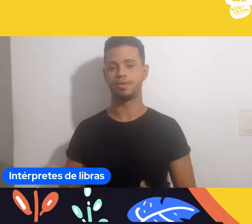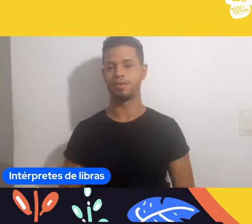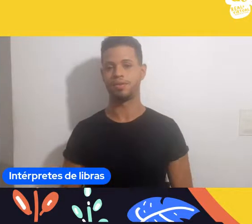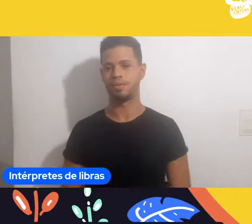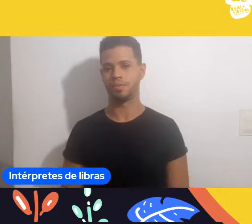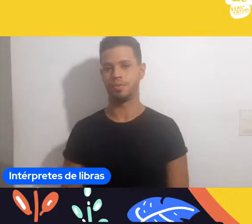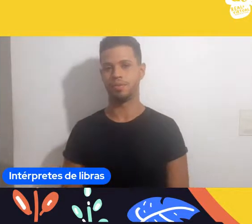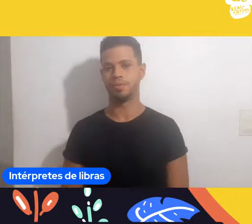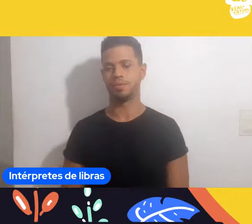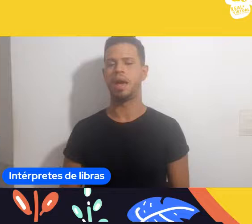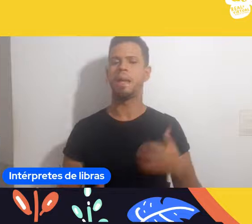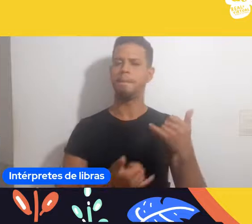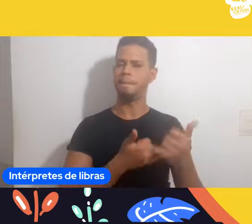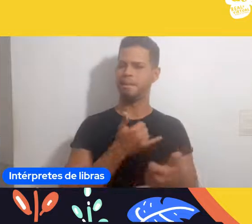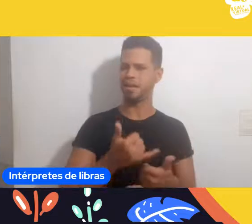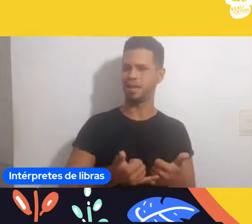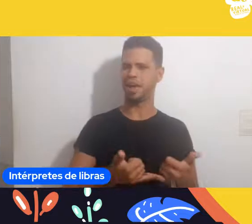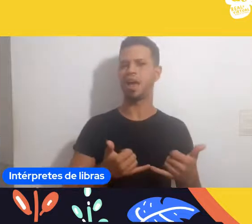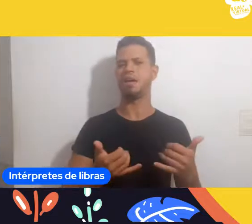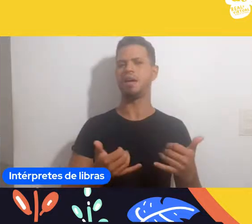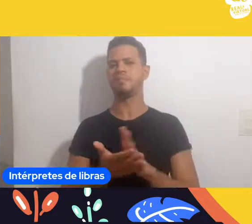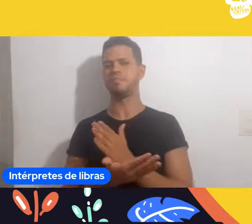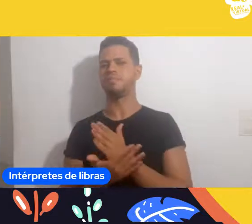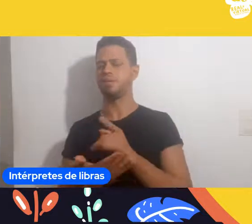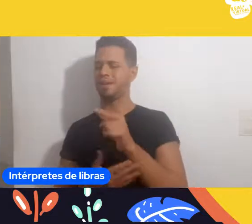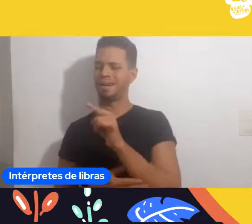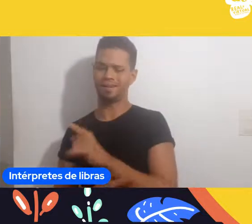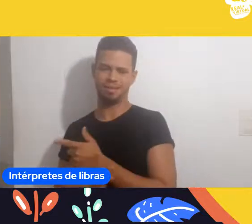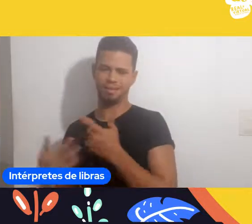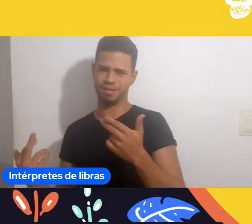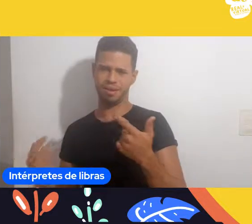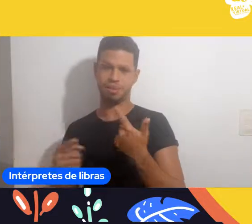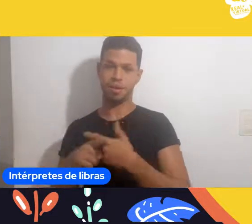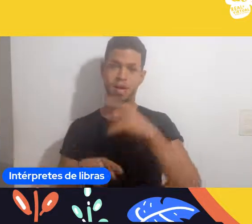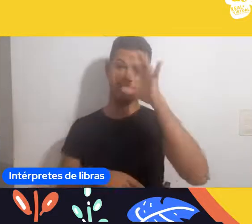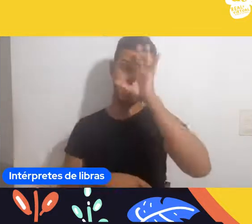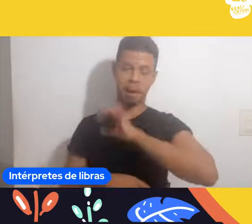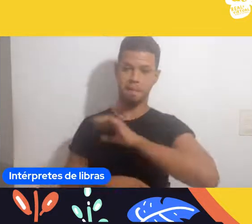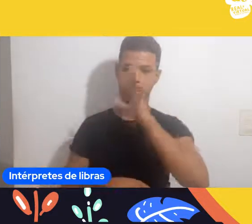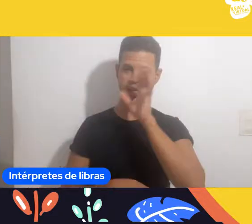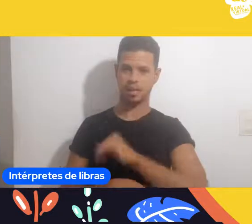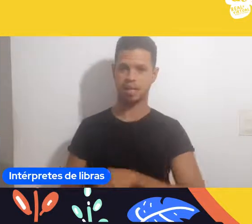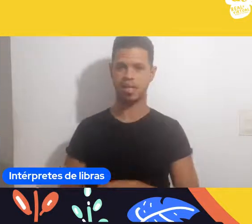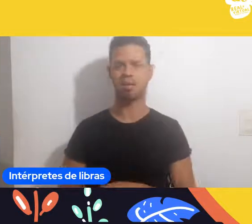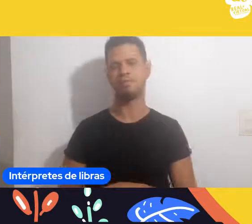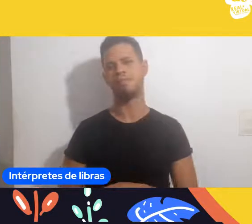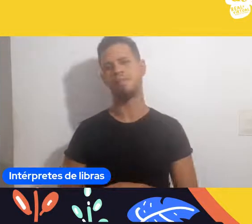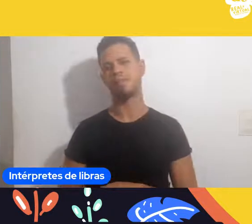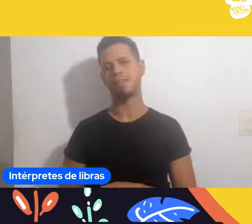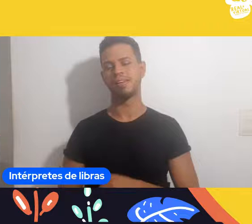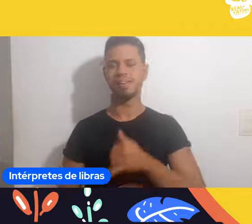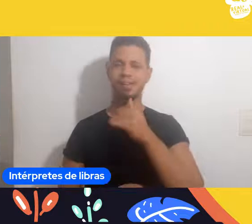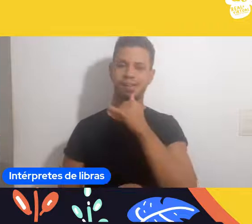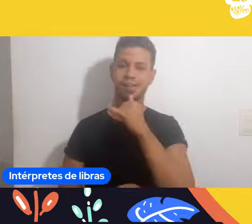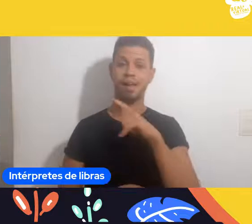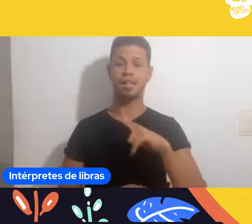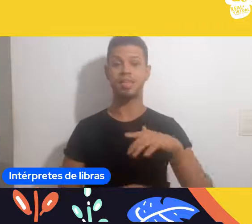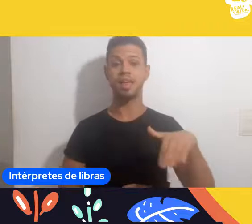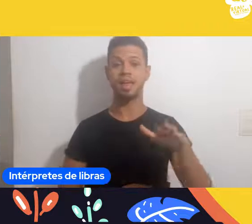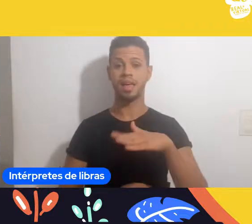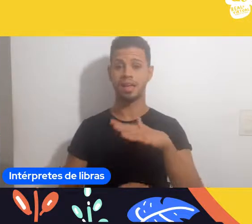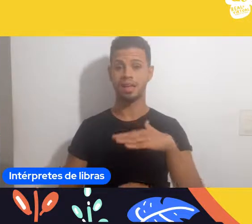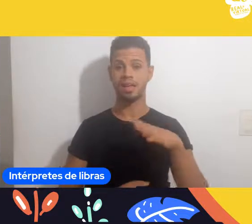Brincar para alguma coisa, brincar porque tem que aprender alguma coisa. Por exemplo, tem criança que chega, pega